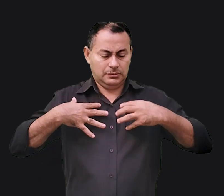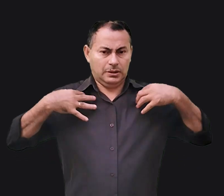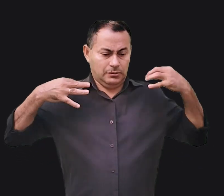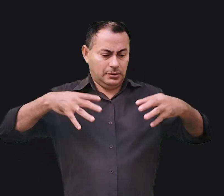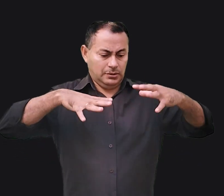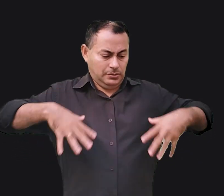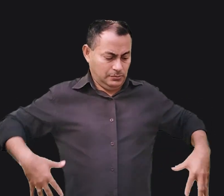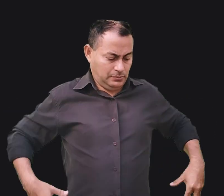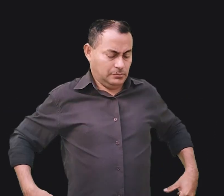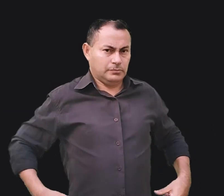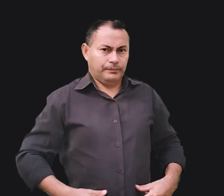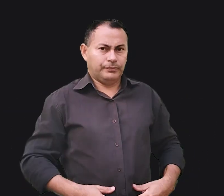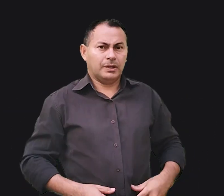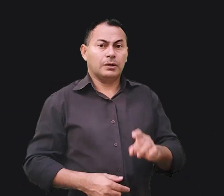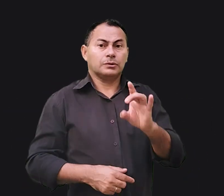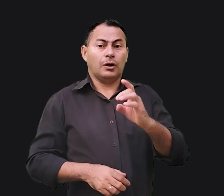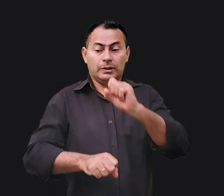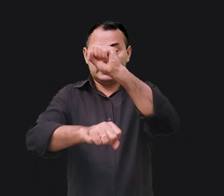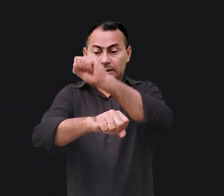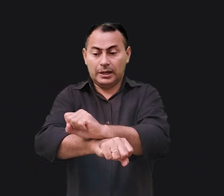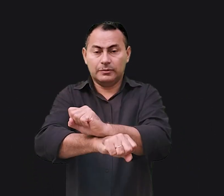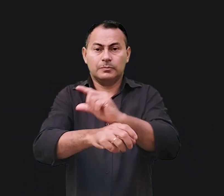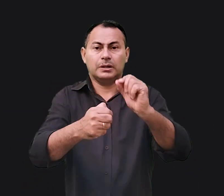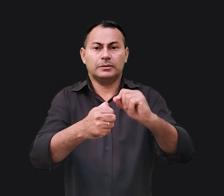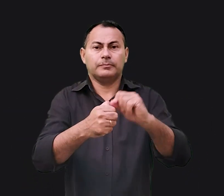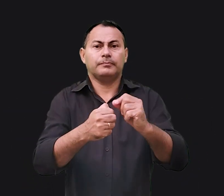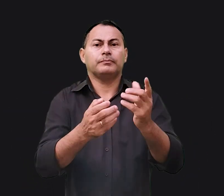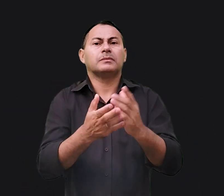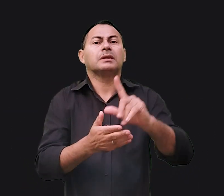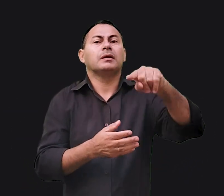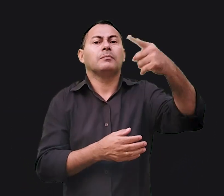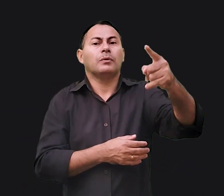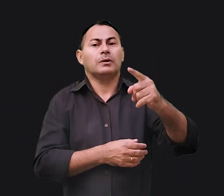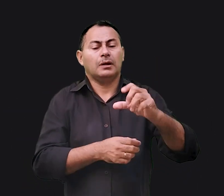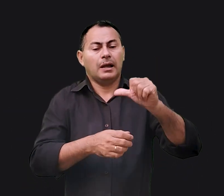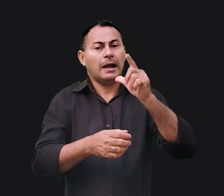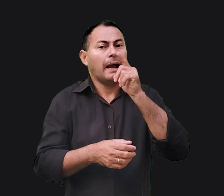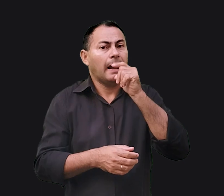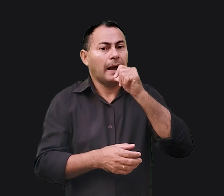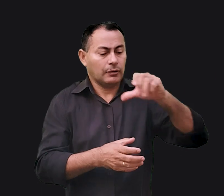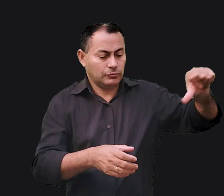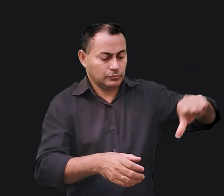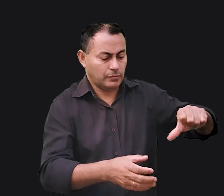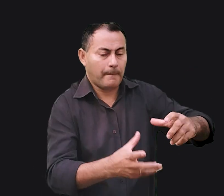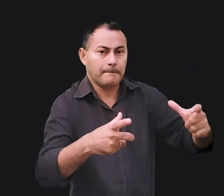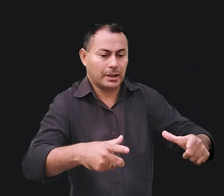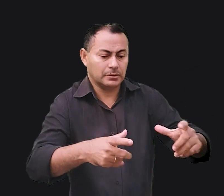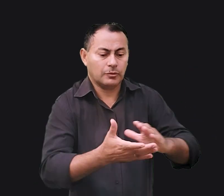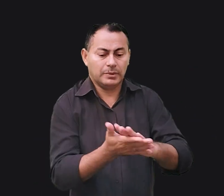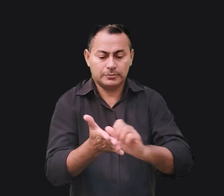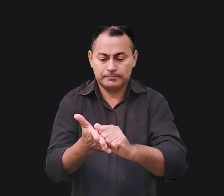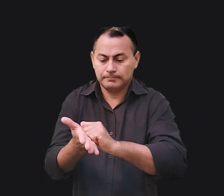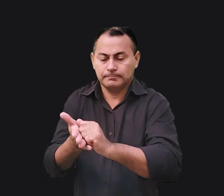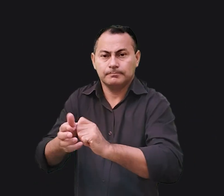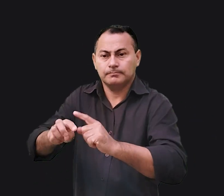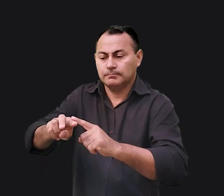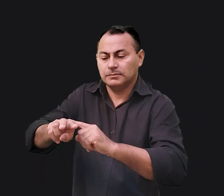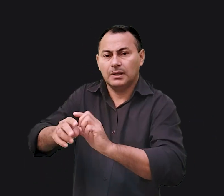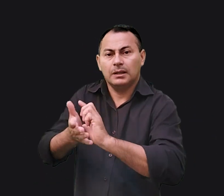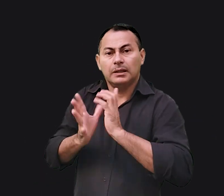da cintura, coisa que só os escravos faziam. Depois derramou água numa bacia e começou a lavar os pés dos